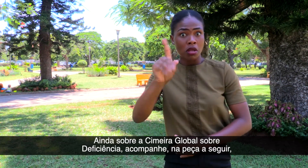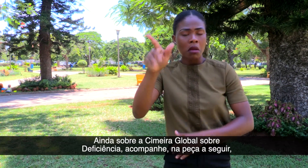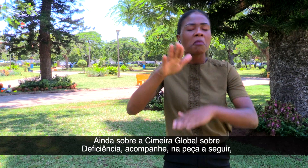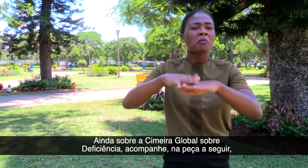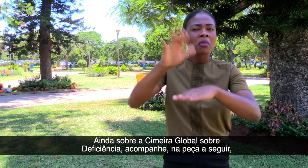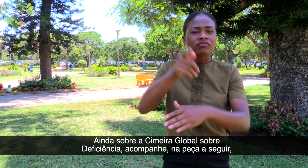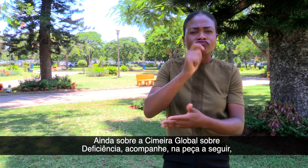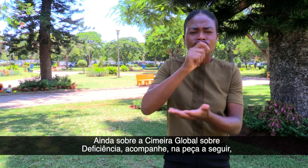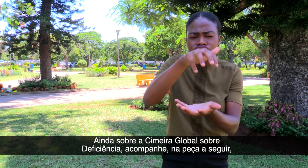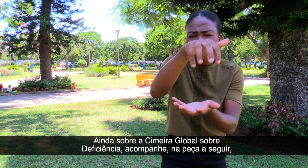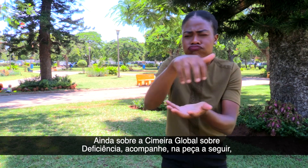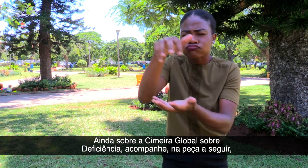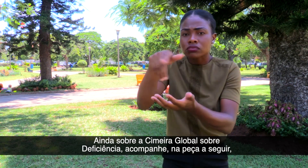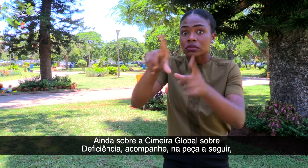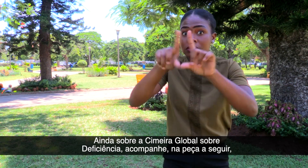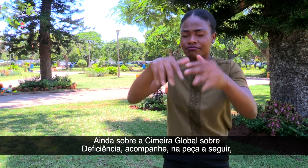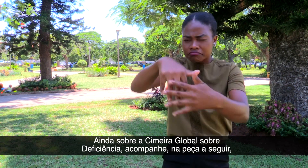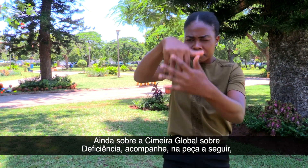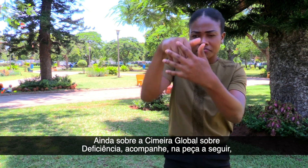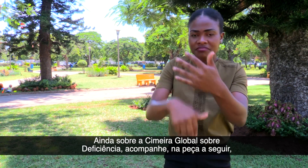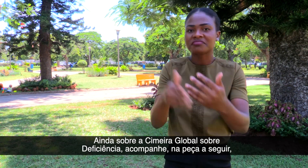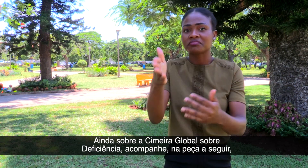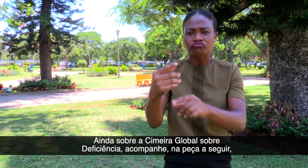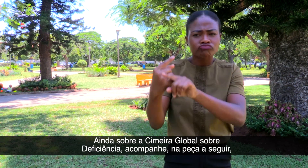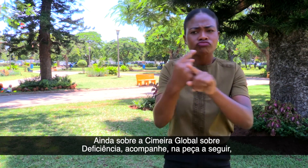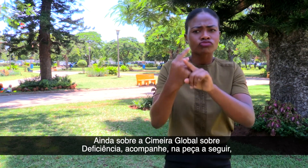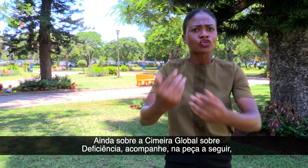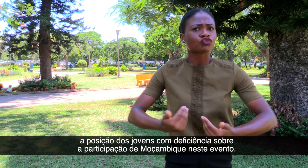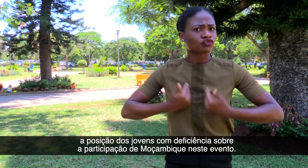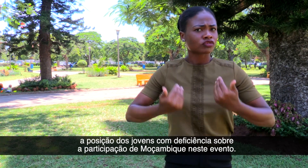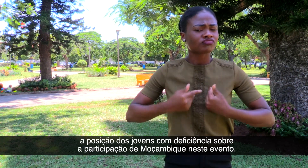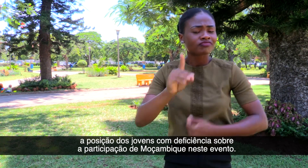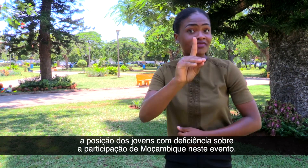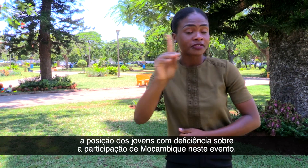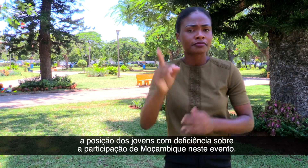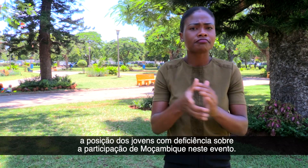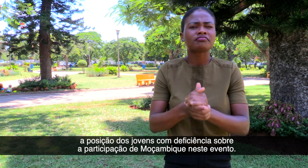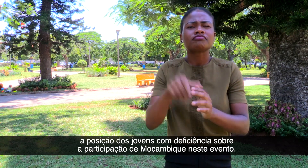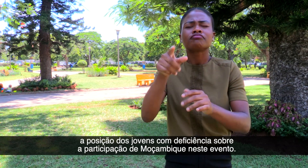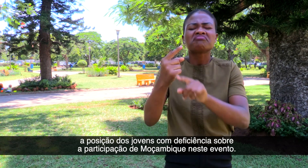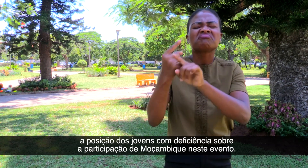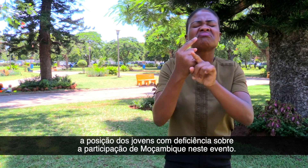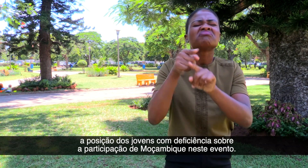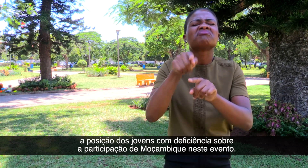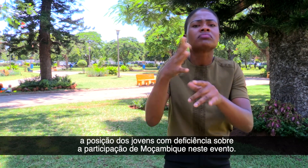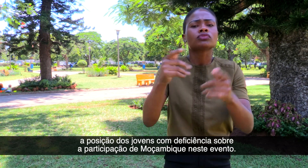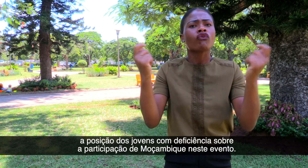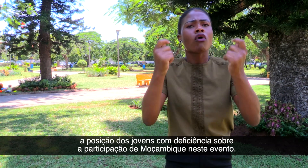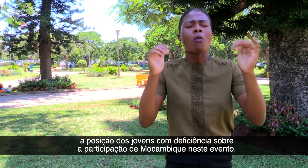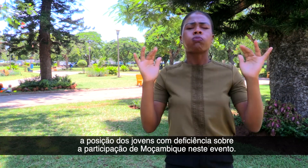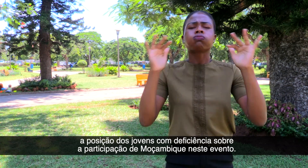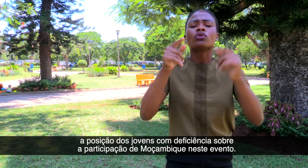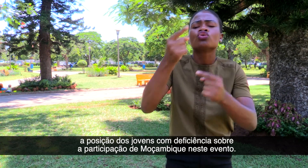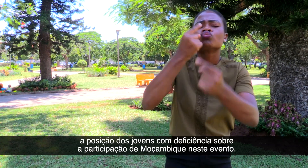Ainda sobre a Cimeira Global sobre a Deficiência, acompanhe na peça a seguir a posição dos jovens com deficiência sobre a participação